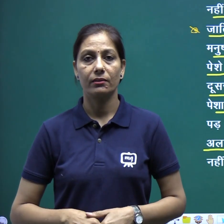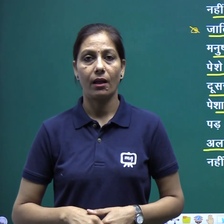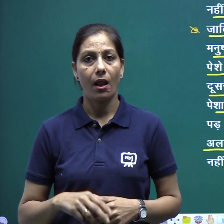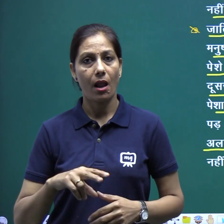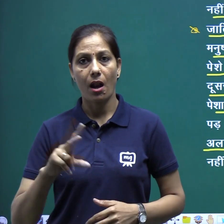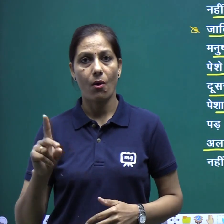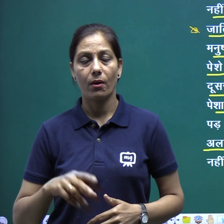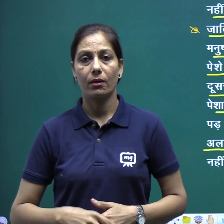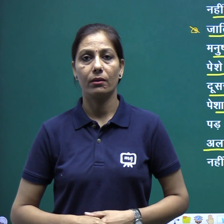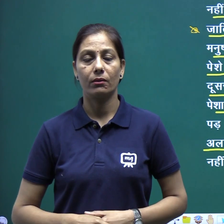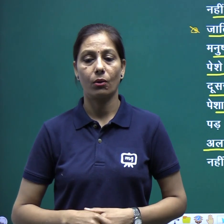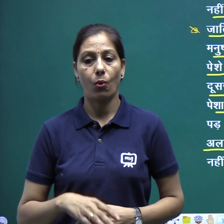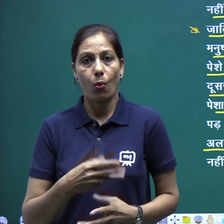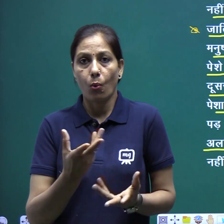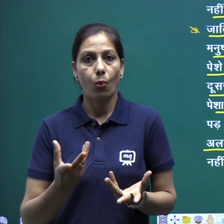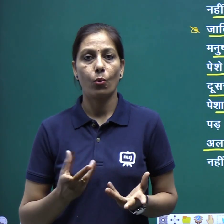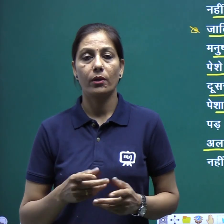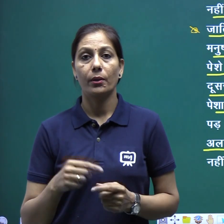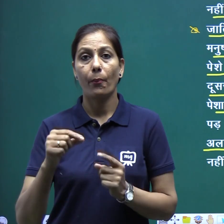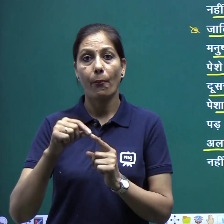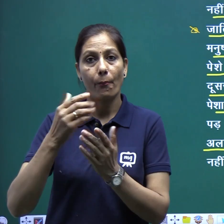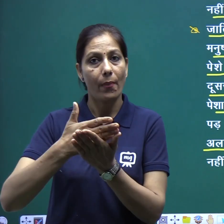अलावा और कोई उपाय